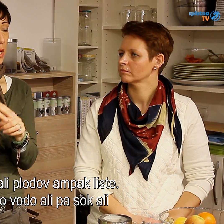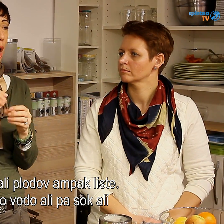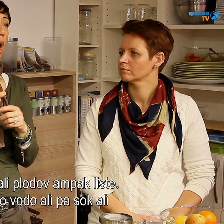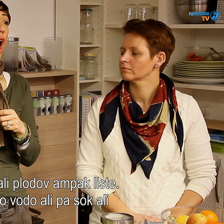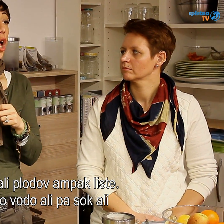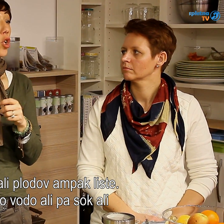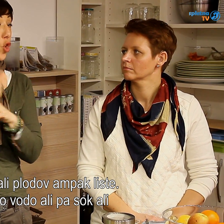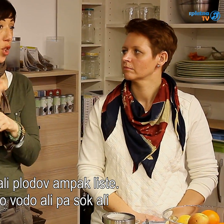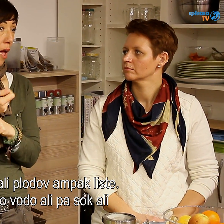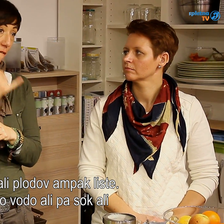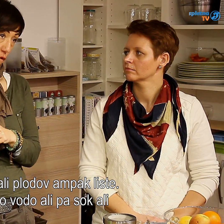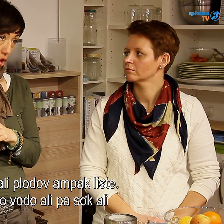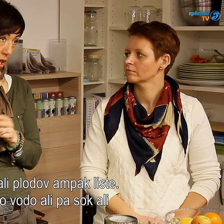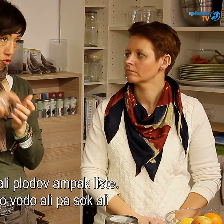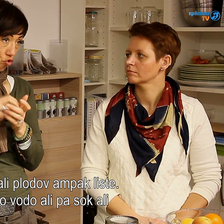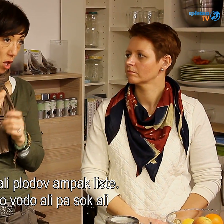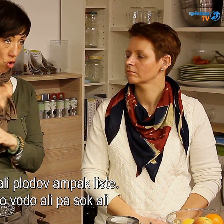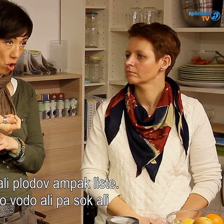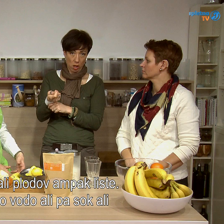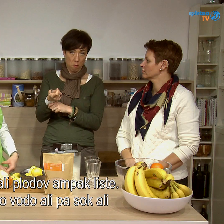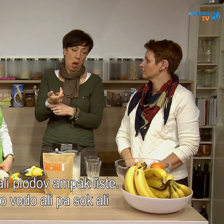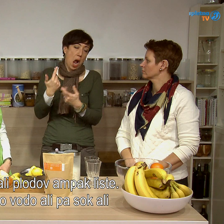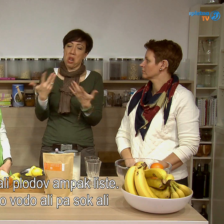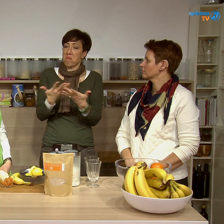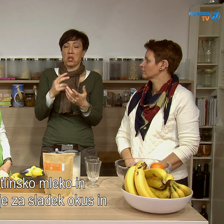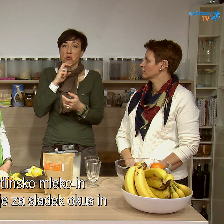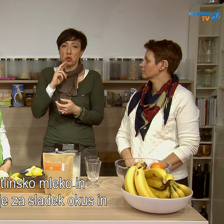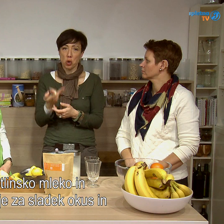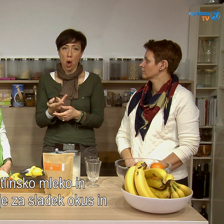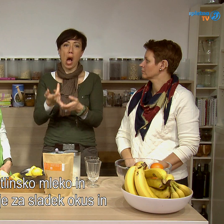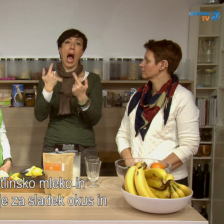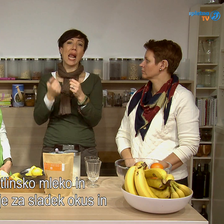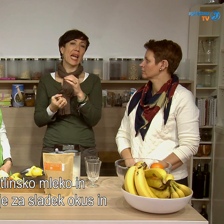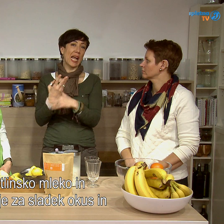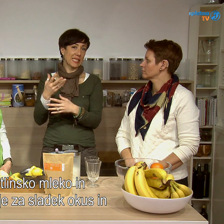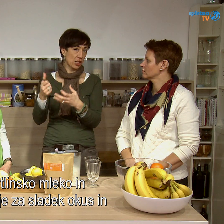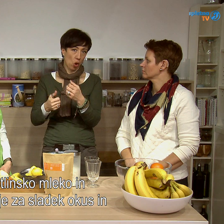Dodamo vodo ali neko sok ali pa rastlinsko mleko